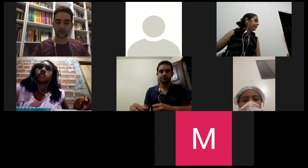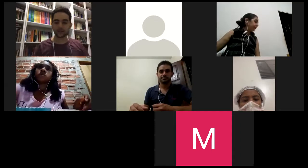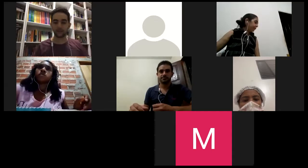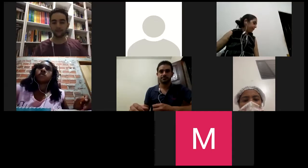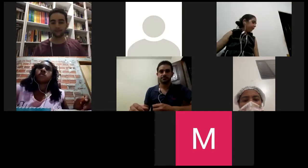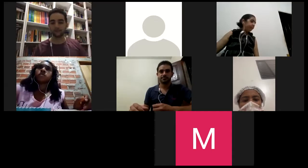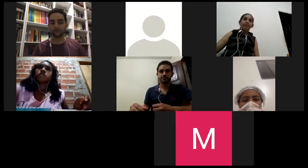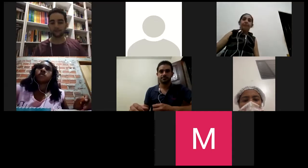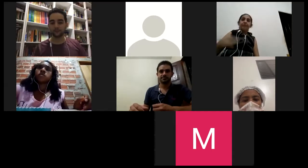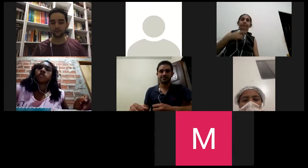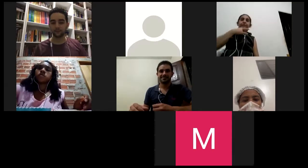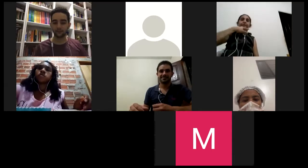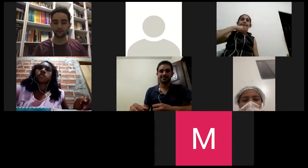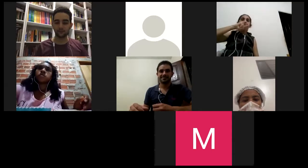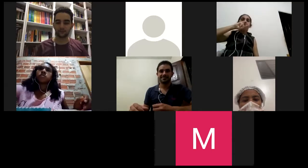Cachaça.